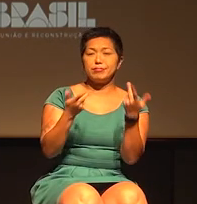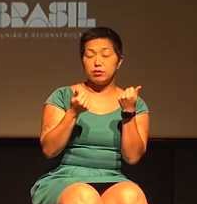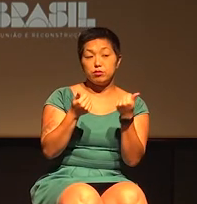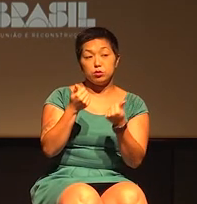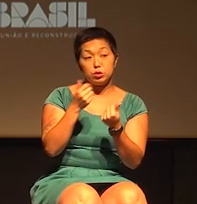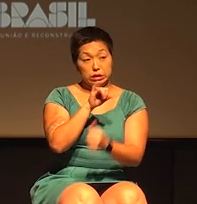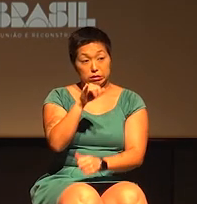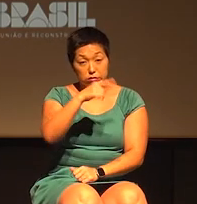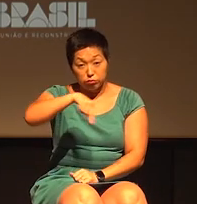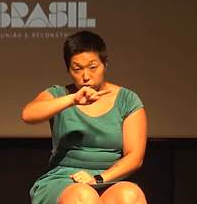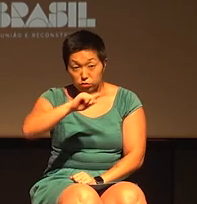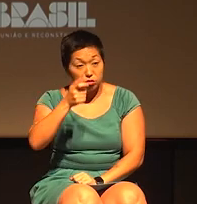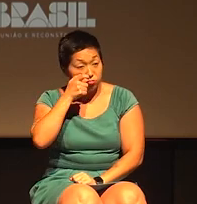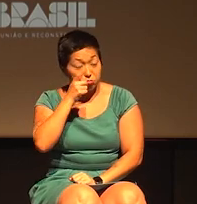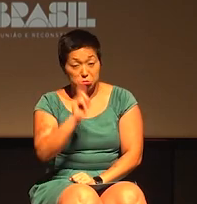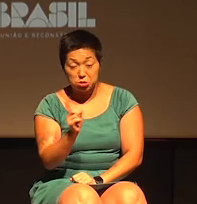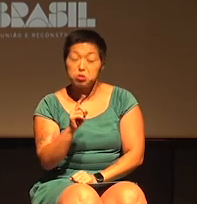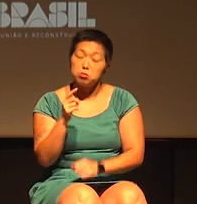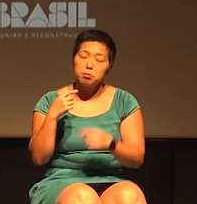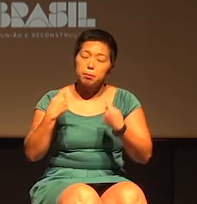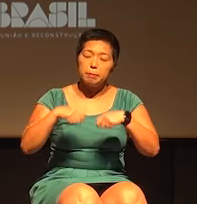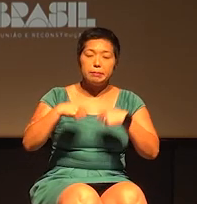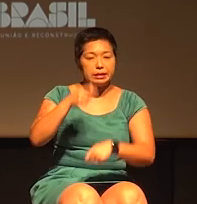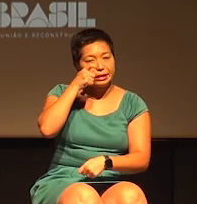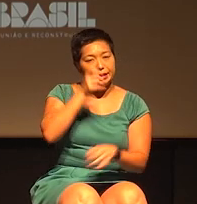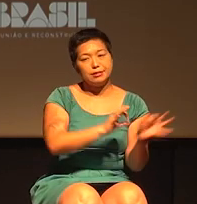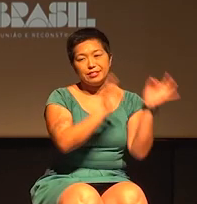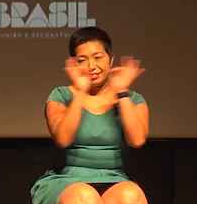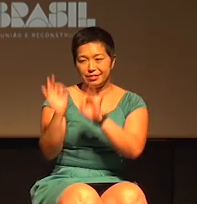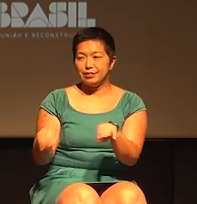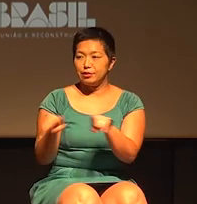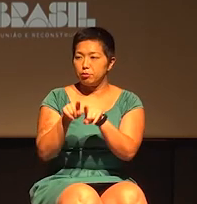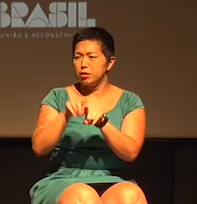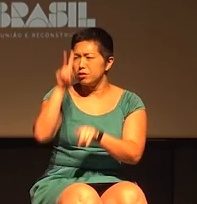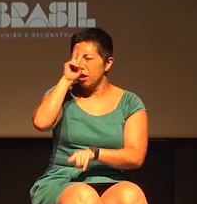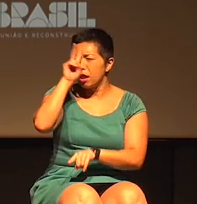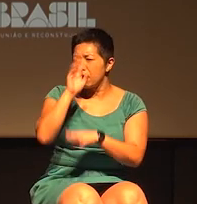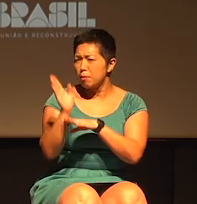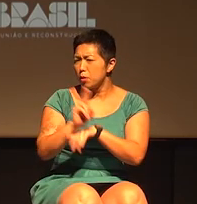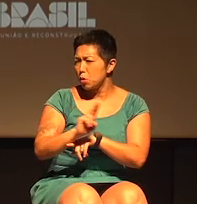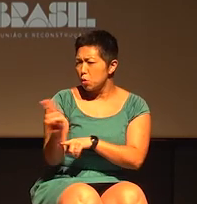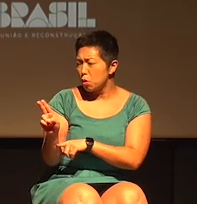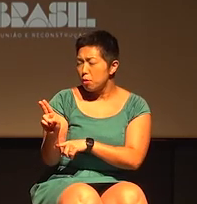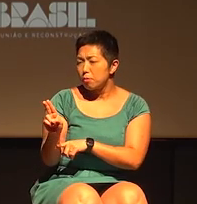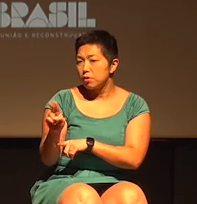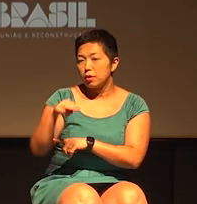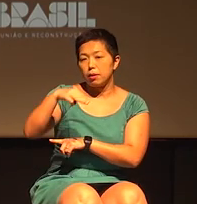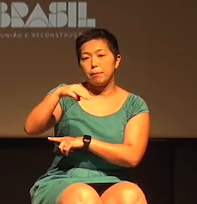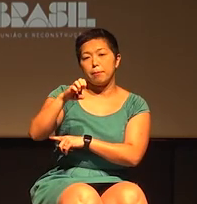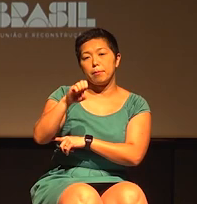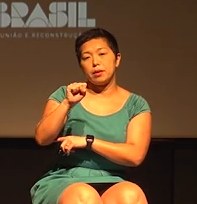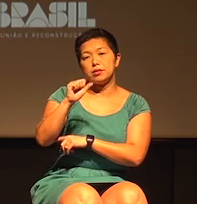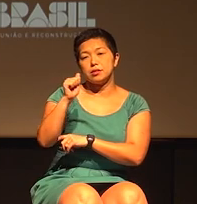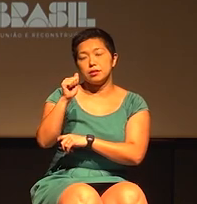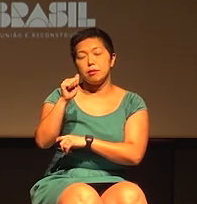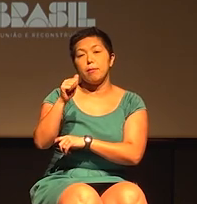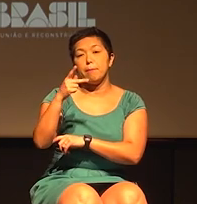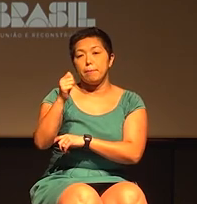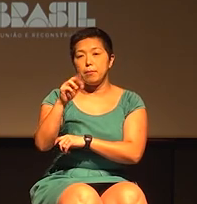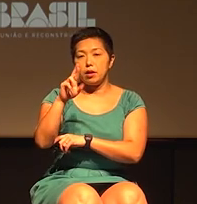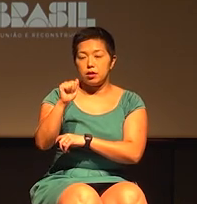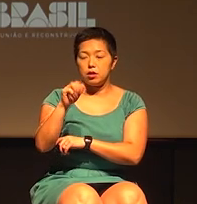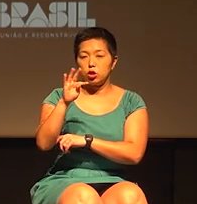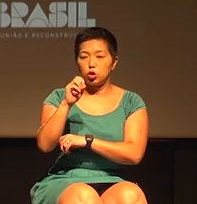se todo mundo que tá aqui viu Senão super vale a pena ver eh só me relembro o nome pra gente falar mesa para todos e food